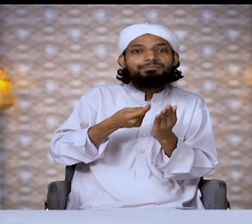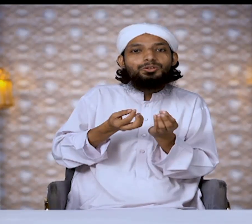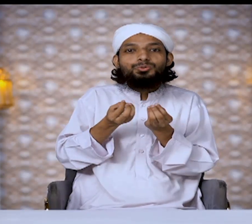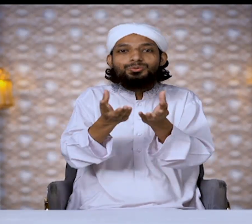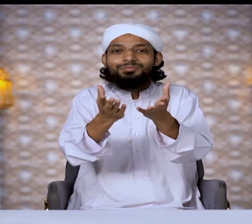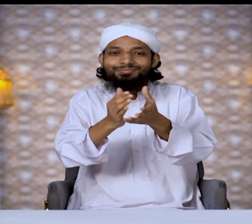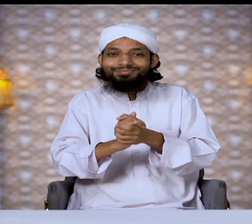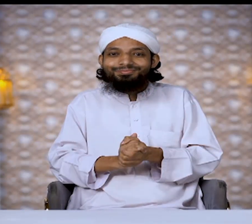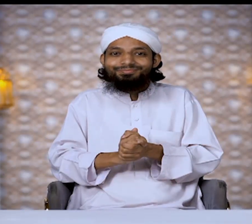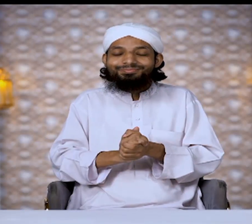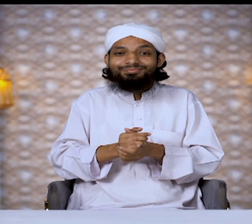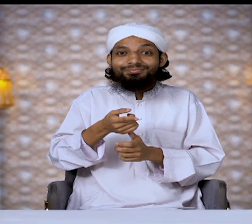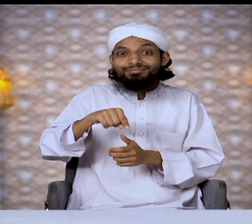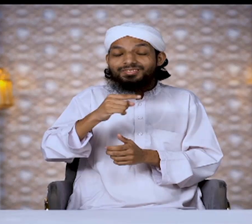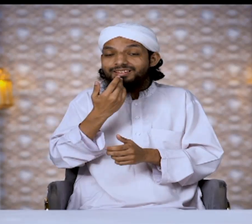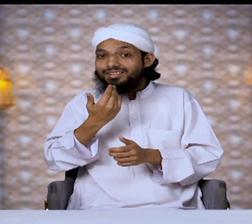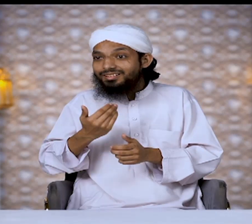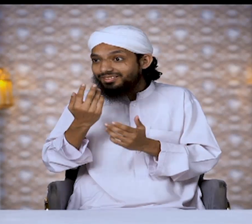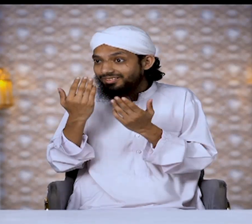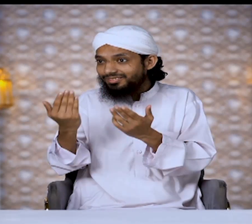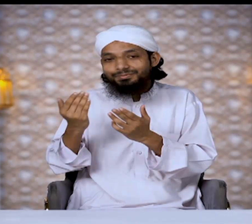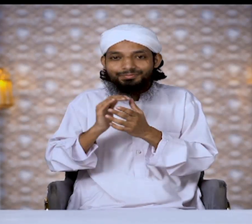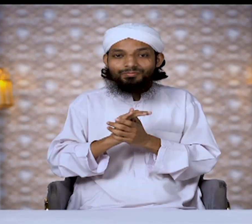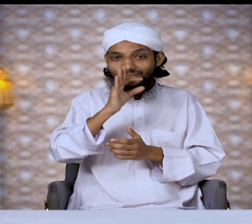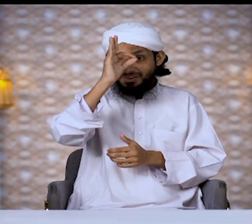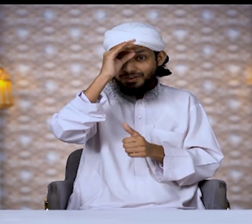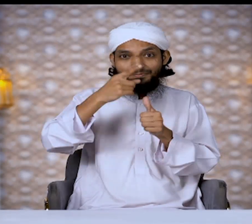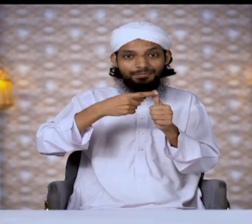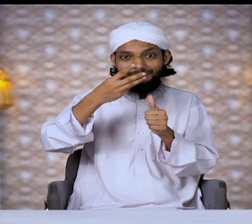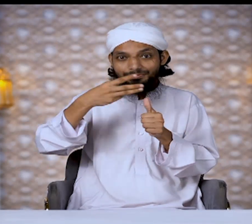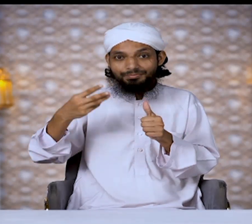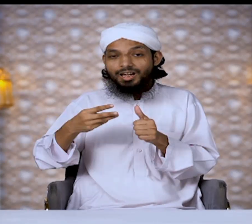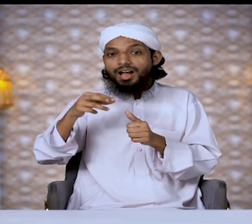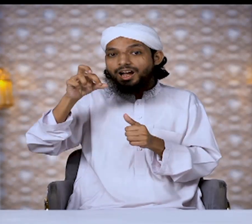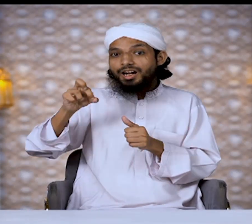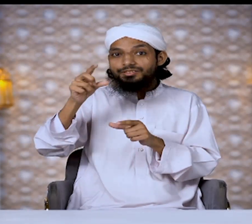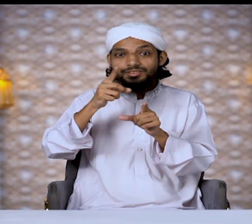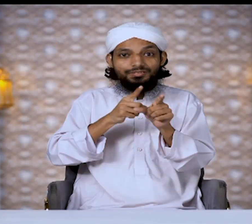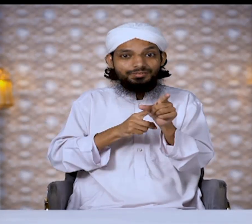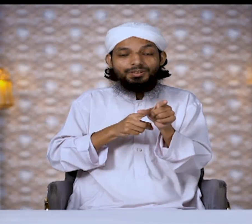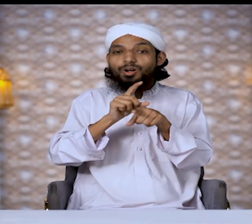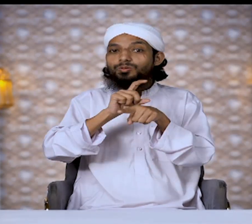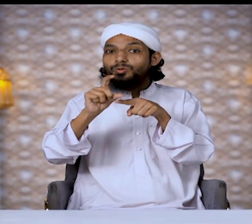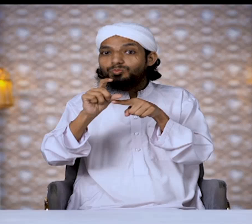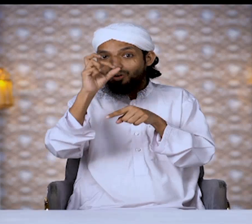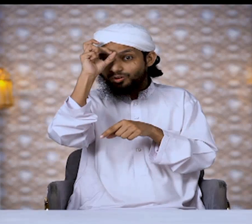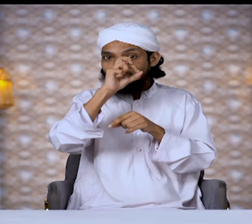شروع فرما دیا تھا، جس کی ایک روشن مثال یہ ہے کہ آپ رحمۃ اللہ علیہ نے محض 8 برس کی عمر میں درس نظامی یعنی